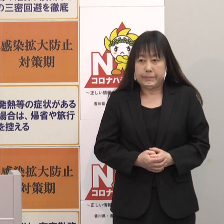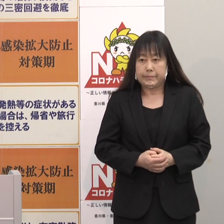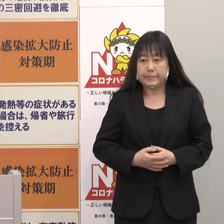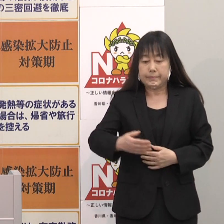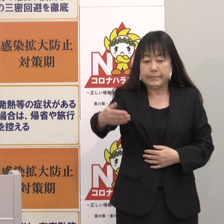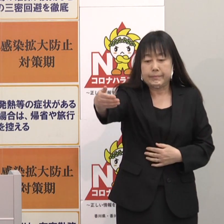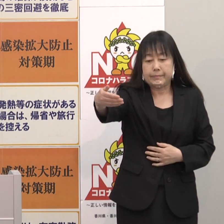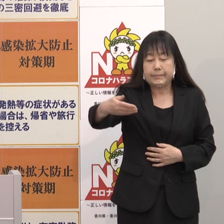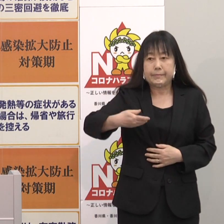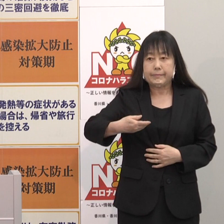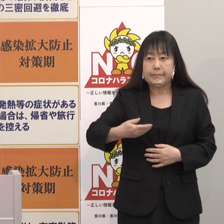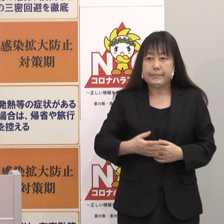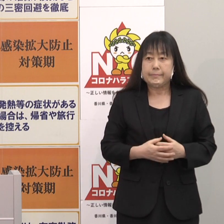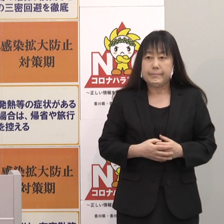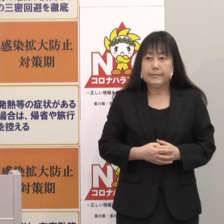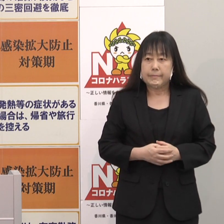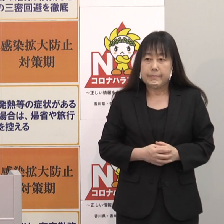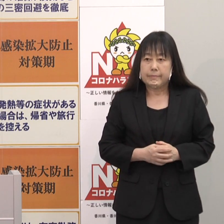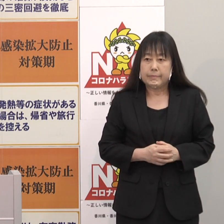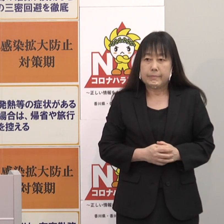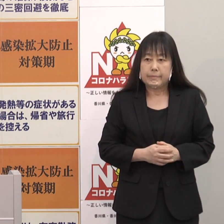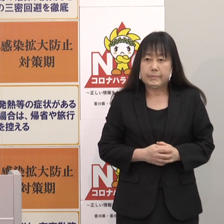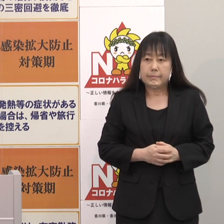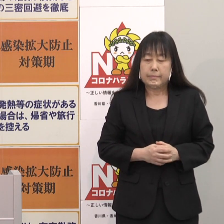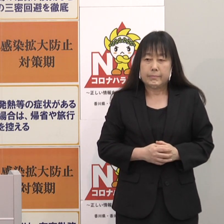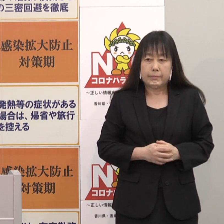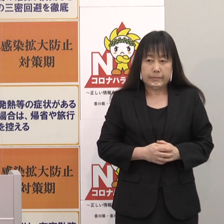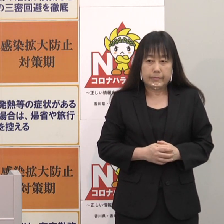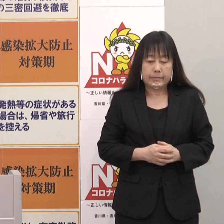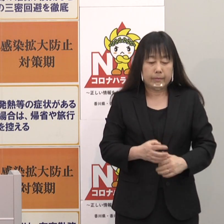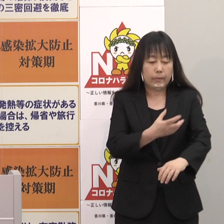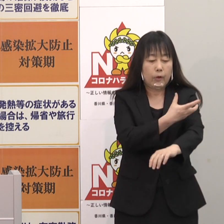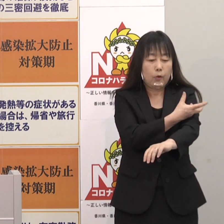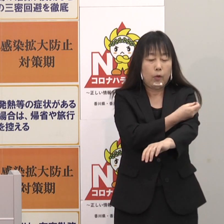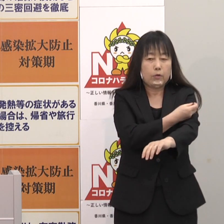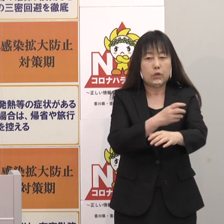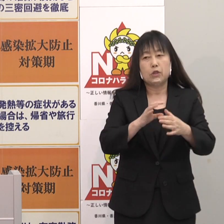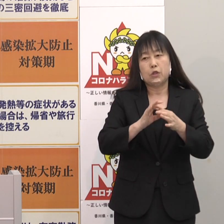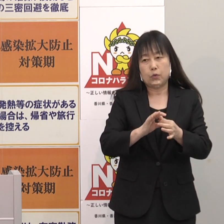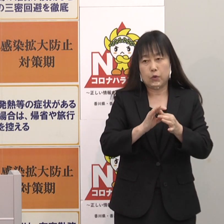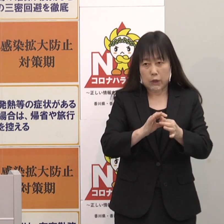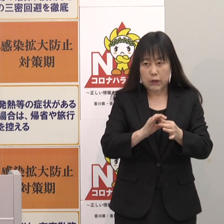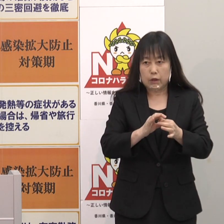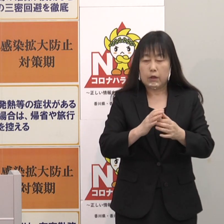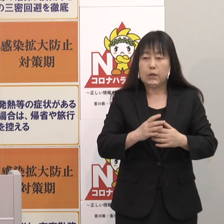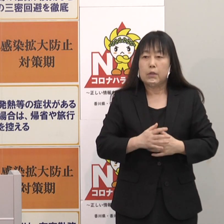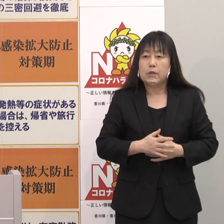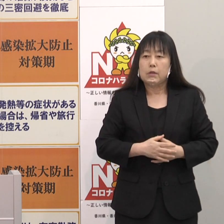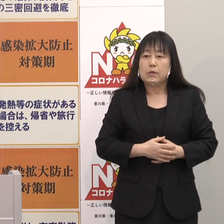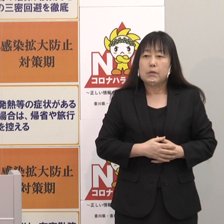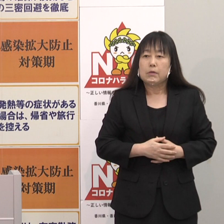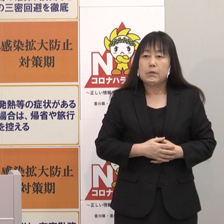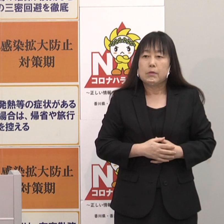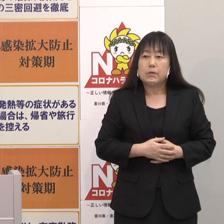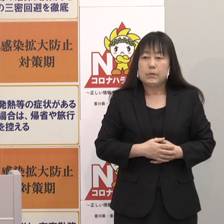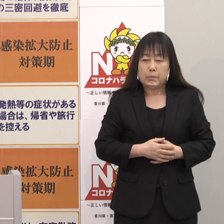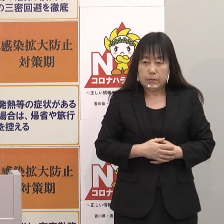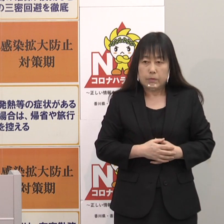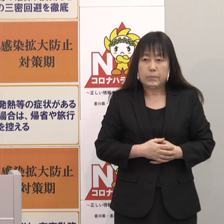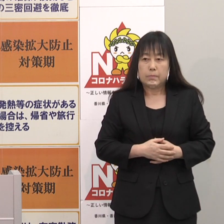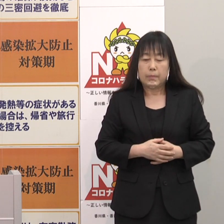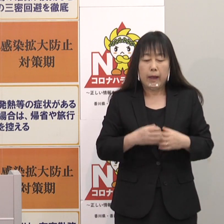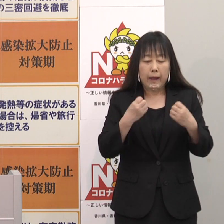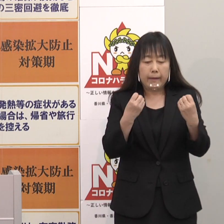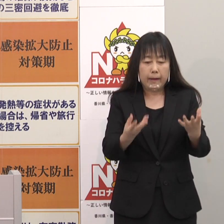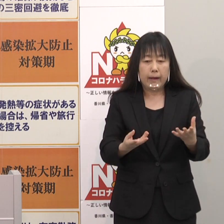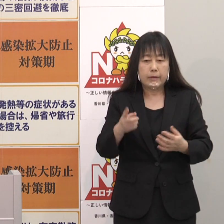すみません、NHK の石山と申します。ワクチンの関係でお伺いしたいんですけども、まあ、新たにノババックス